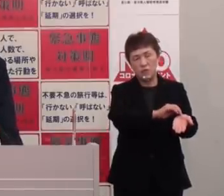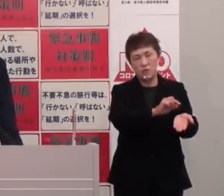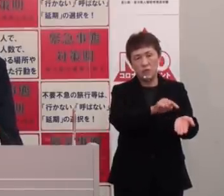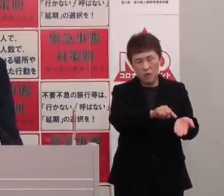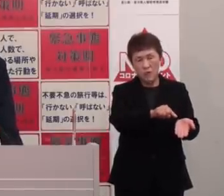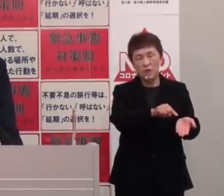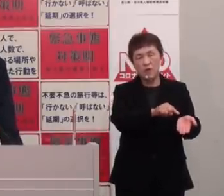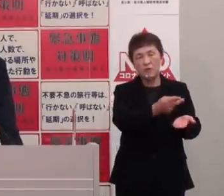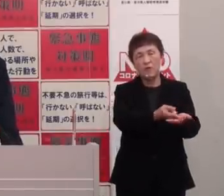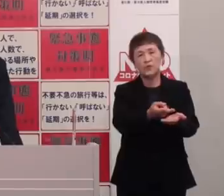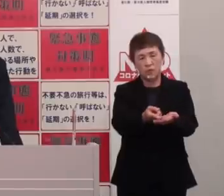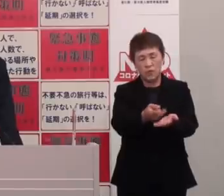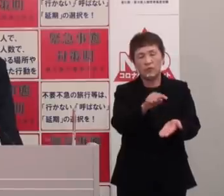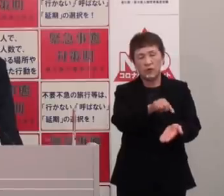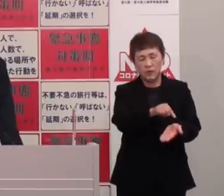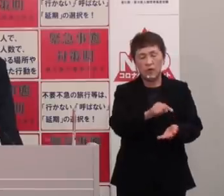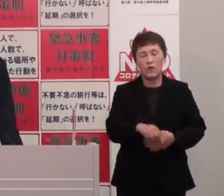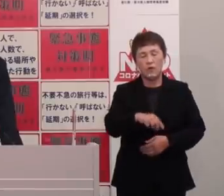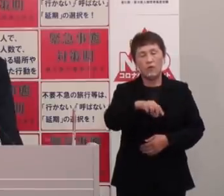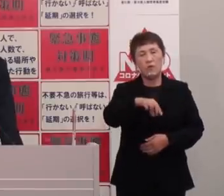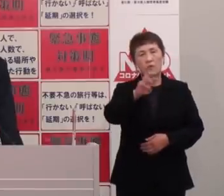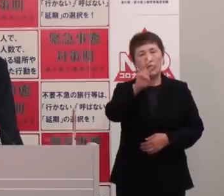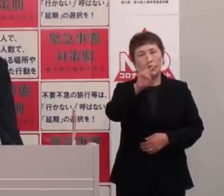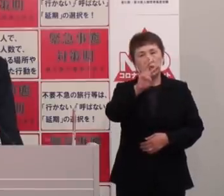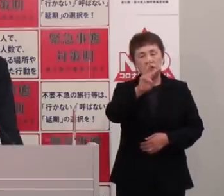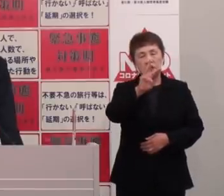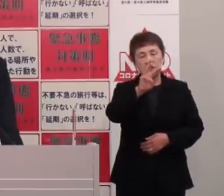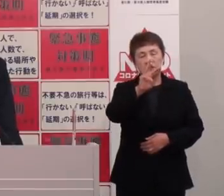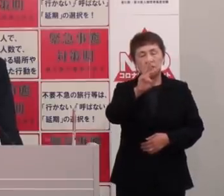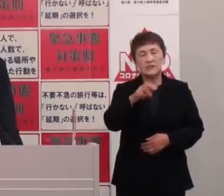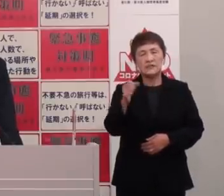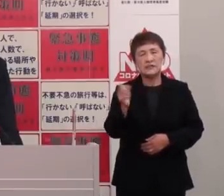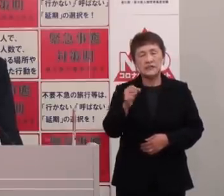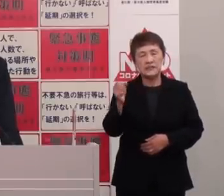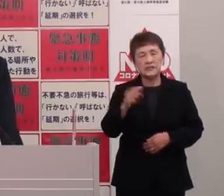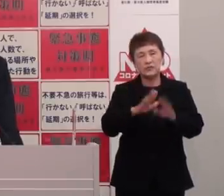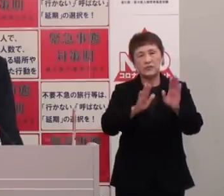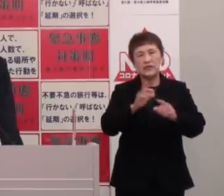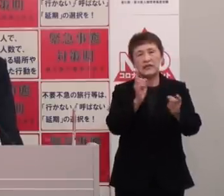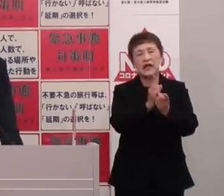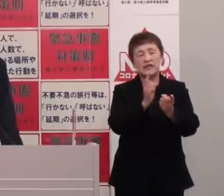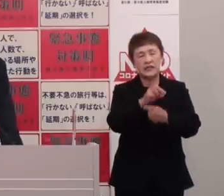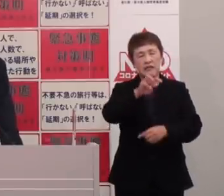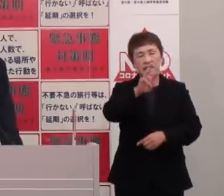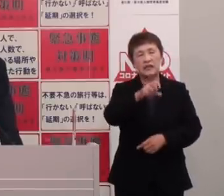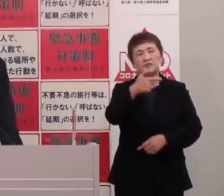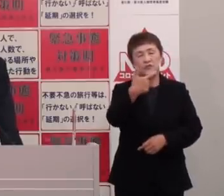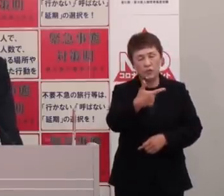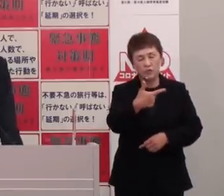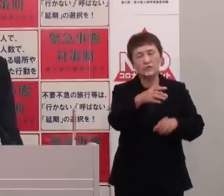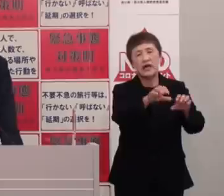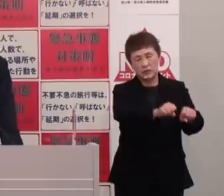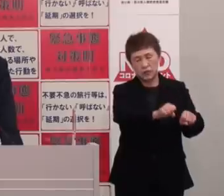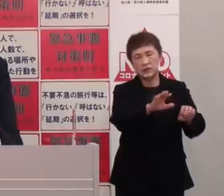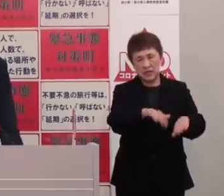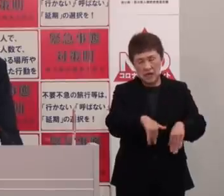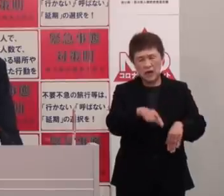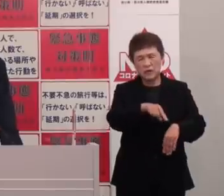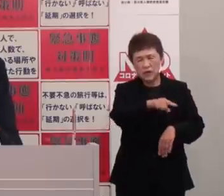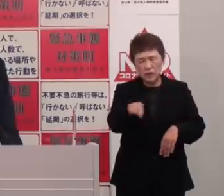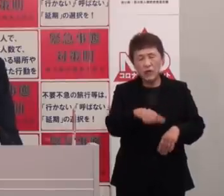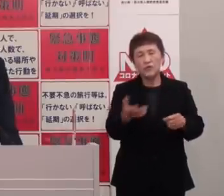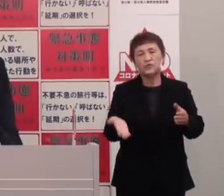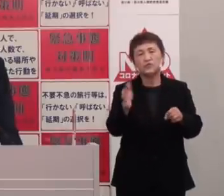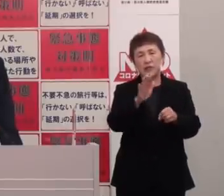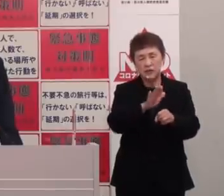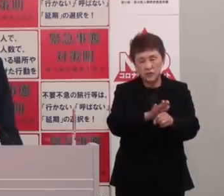ほど申し上げた36床緊急事態用に確保している、こうしたことを含めていけば、本